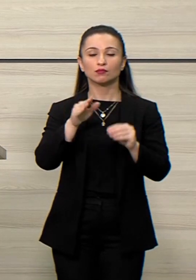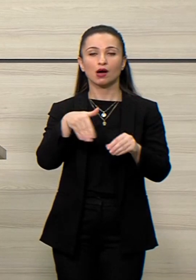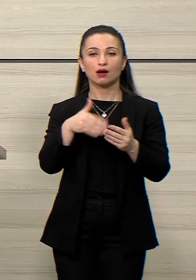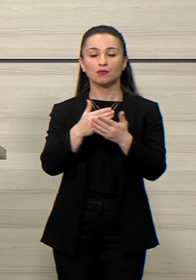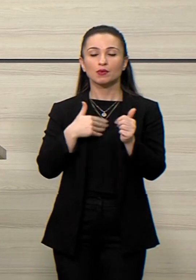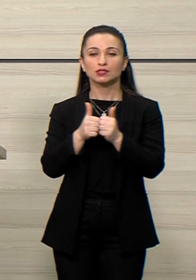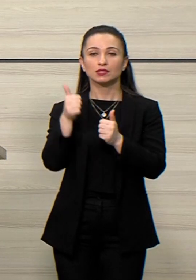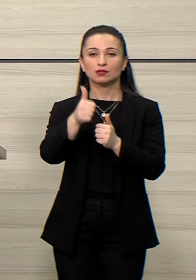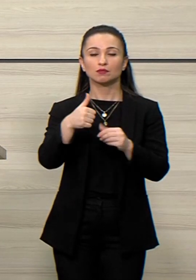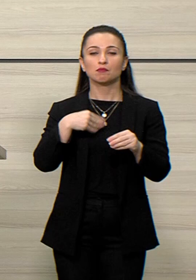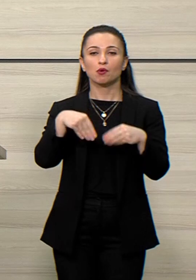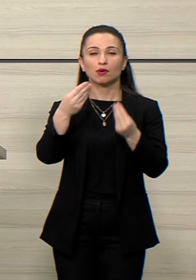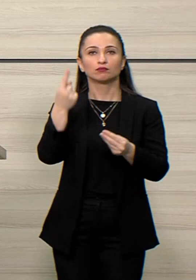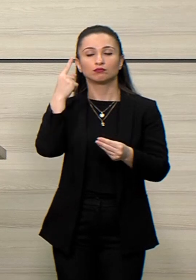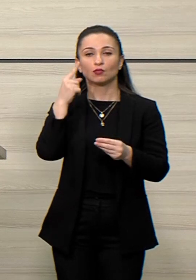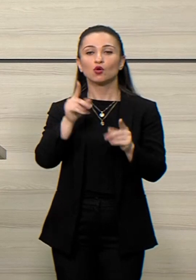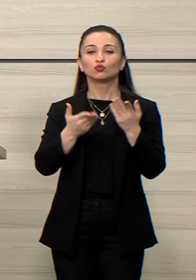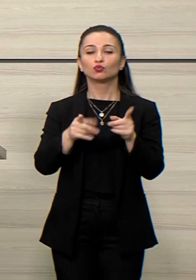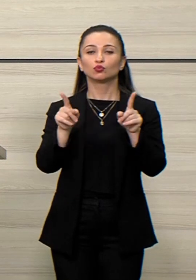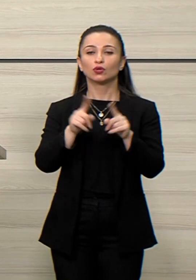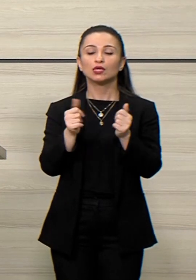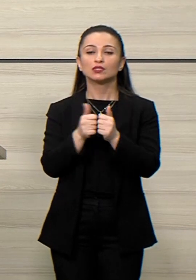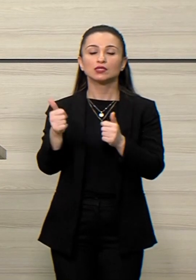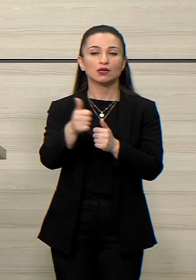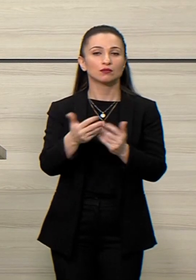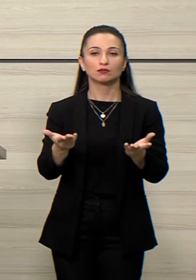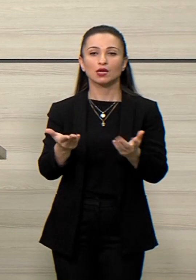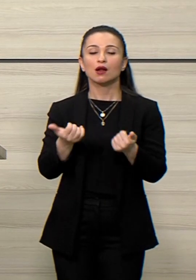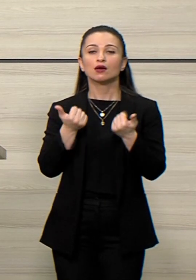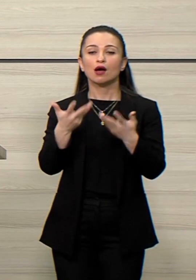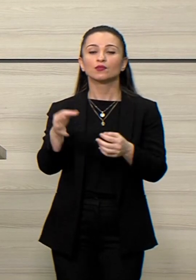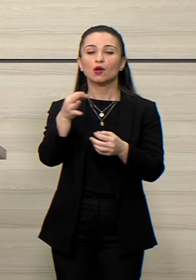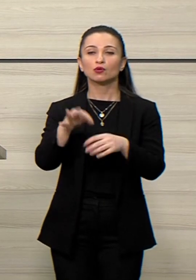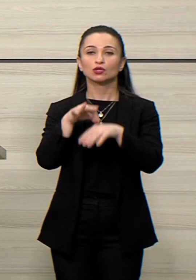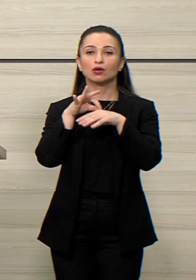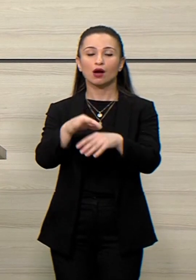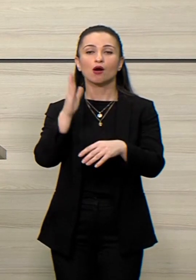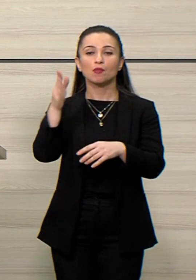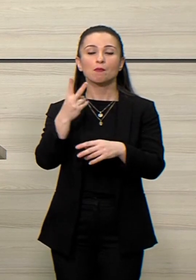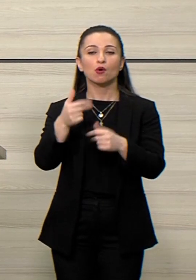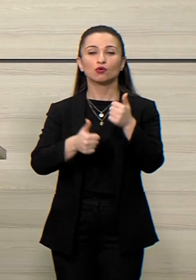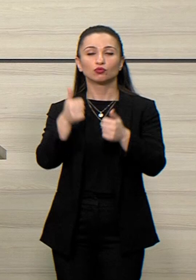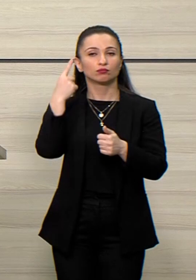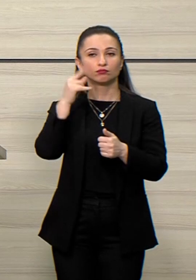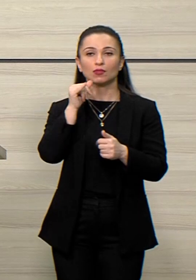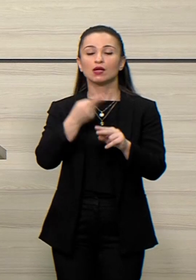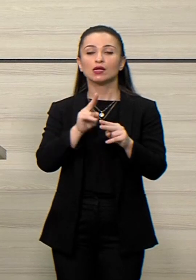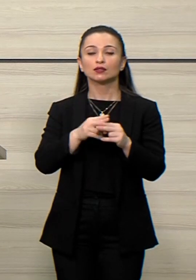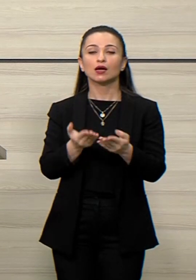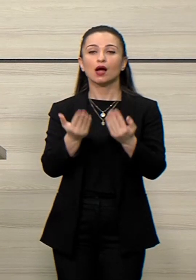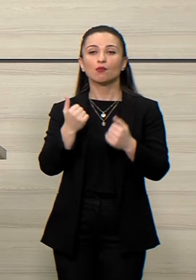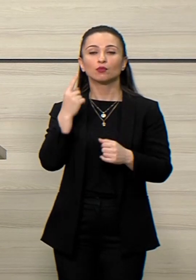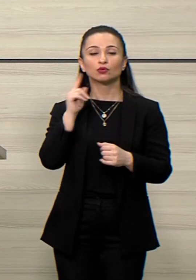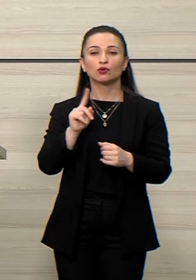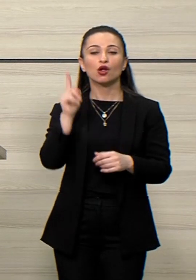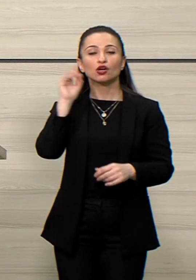თქვენ წინასწარ მოგაწოდოთ ინფორმაცია, თუნდაც წინასწარი, რამდენ ოლქში გაიმართება მეორე ტურები, იქიდან